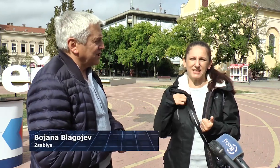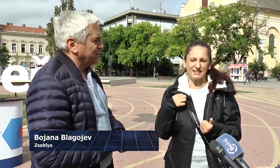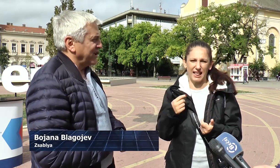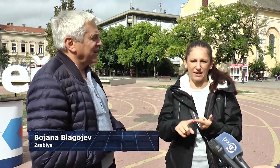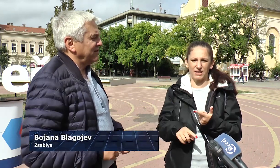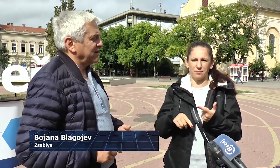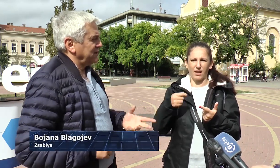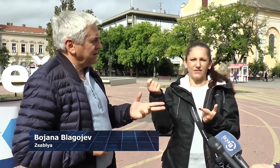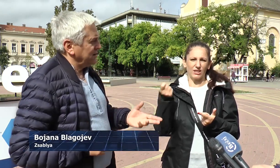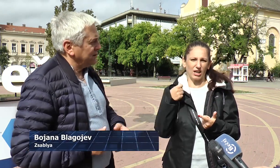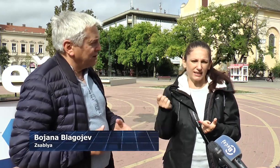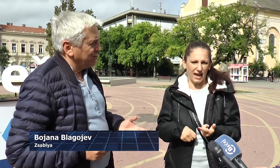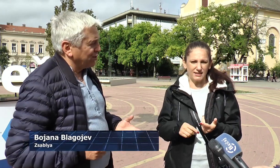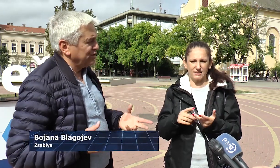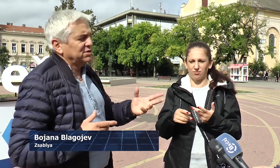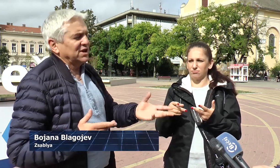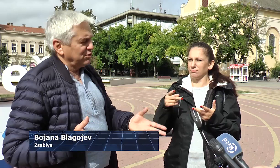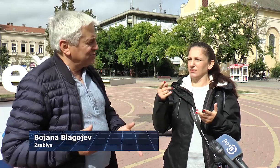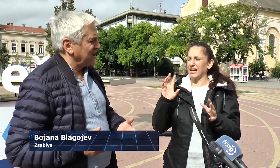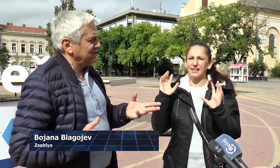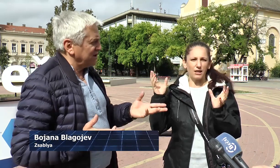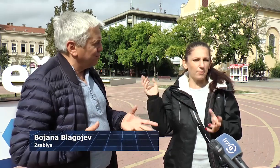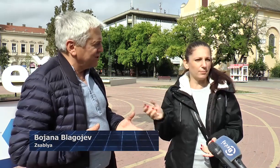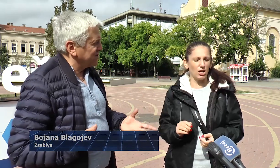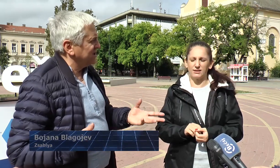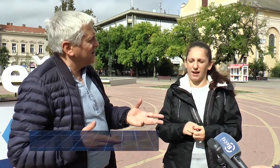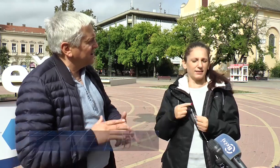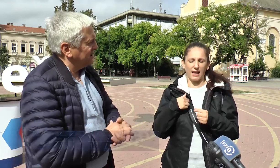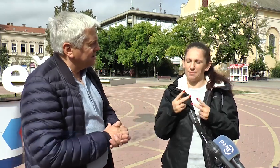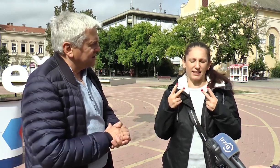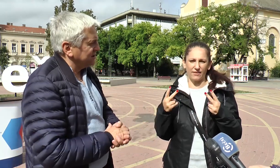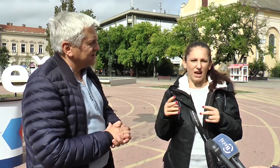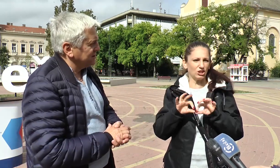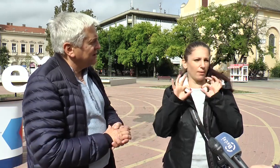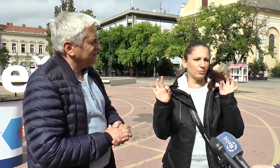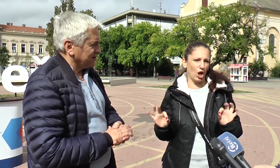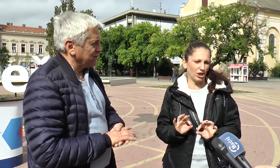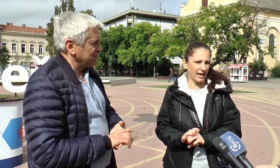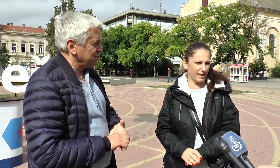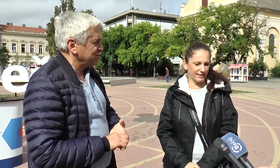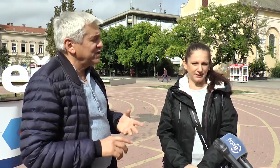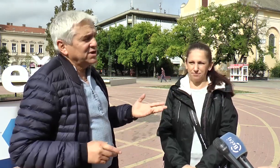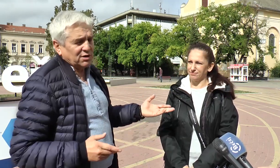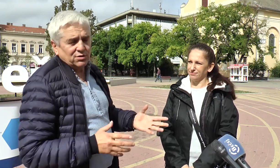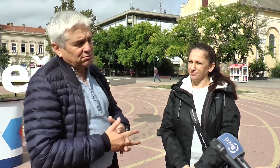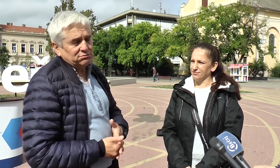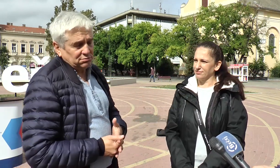Elmondhatom, hogy számomra nagyon fontos ez a bejelentési lehetőség SMS üzenetben. Nagyon sokat jelent a számomra, és